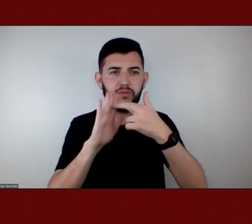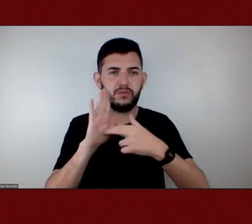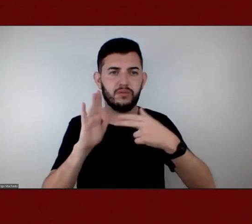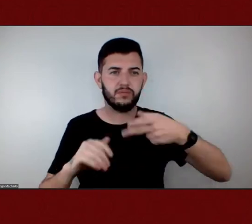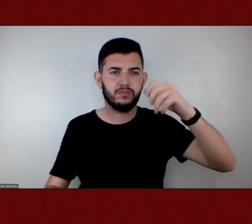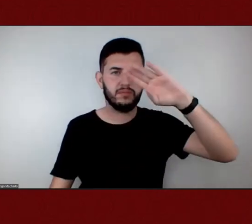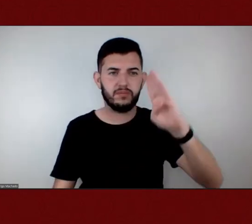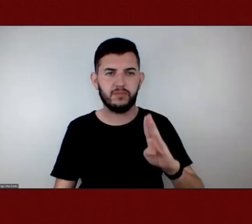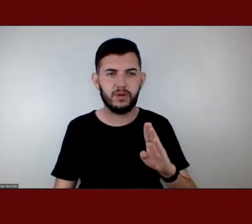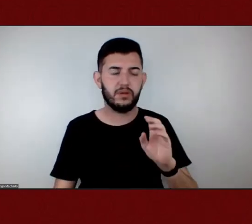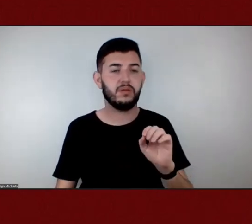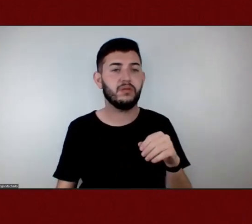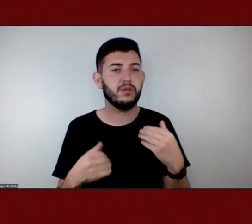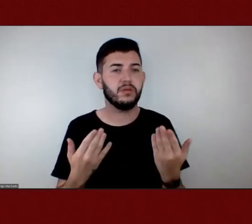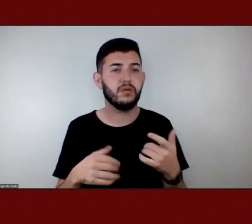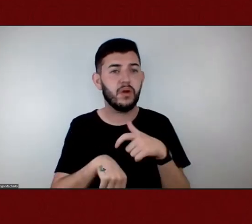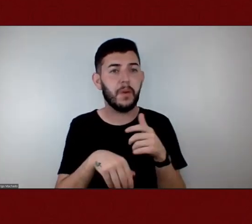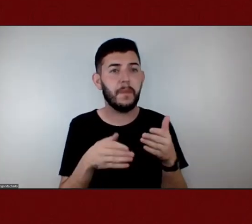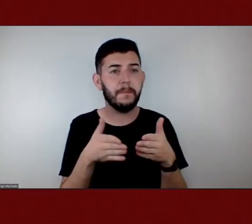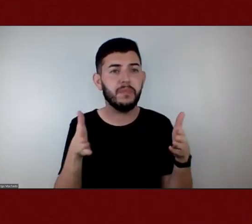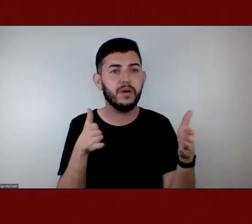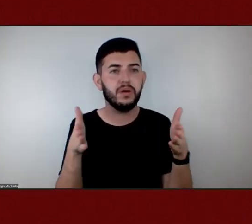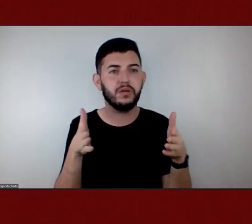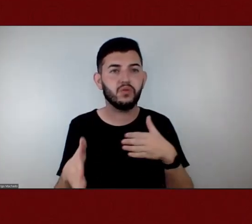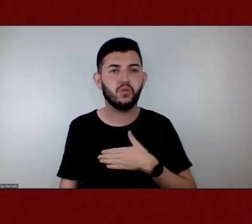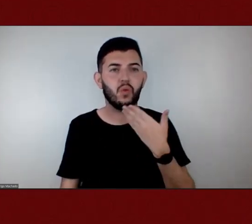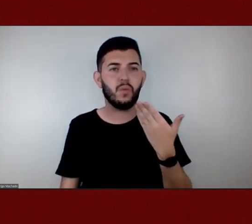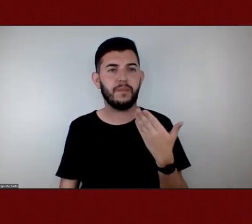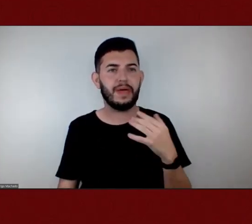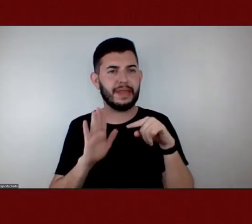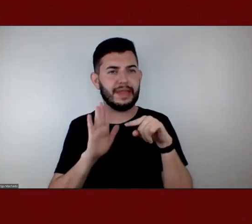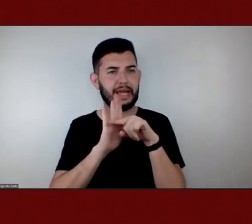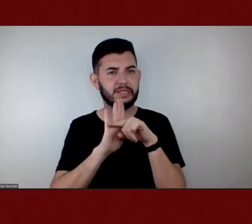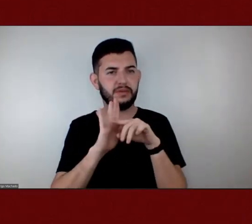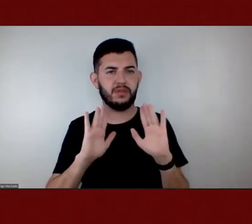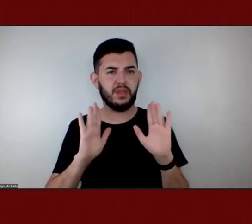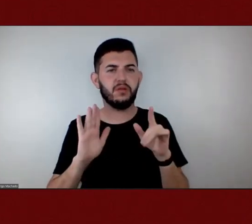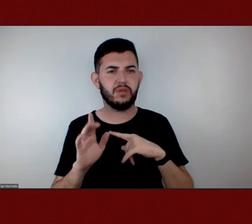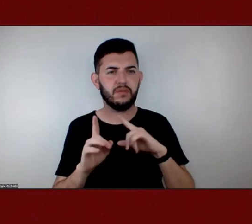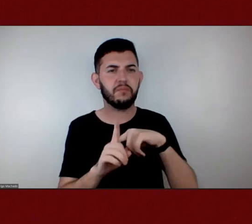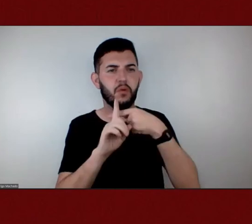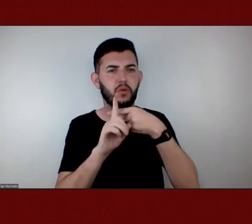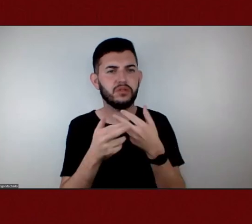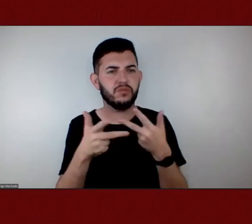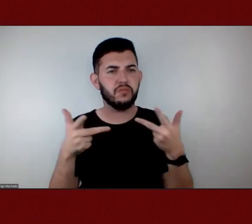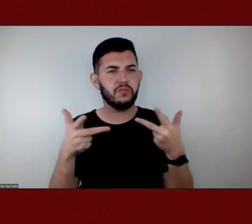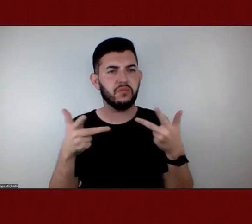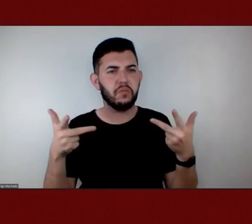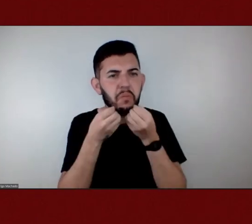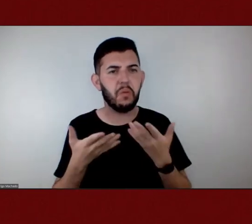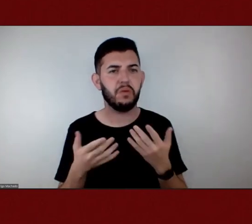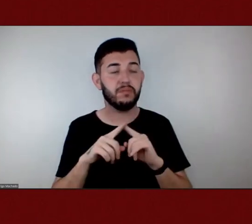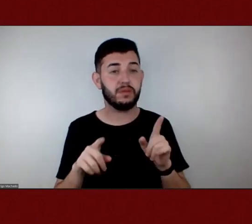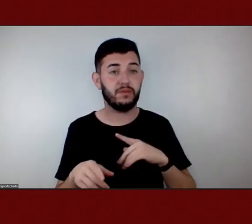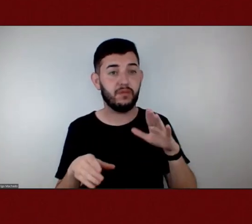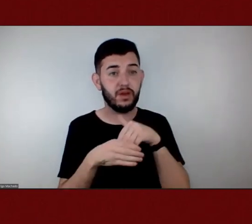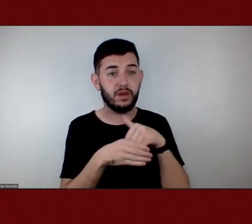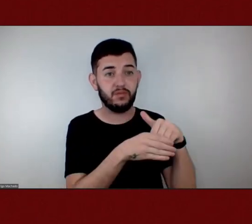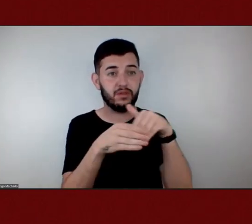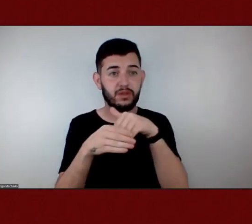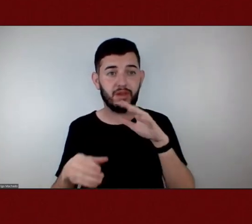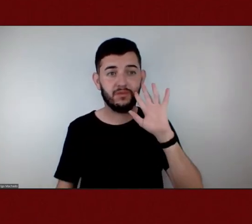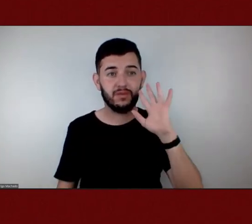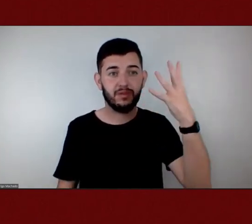surpresas muitíssimo menos negativas. Os bons resultados eleitorais, especialmente nas